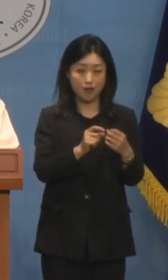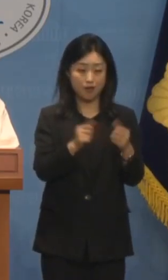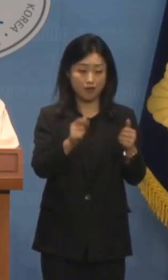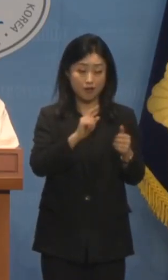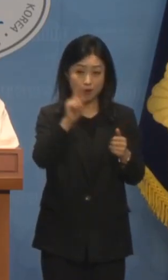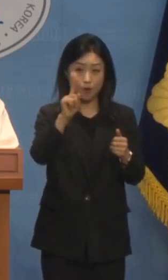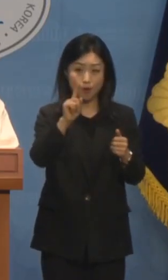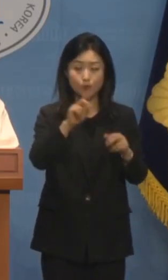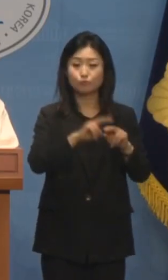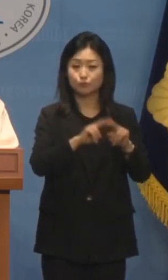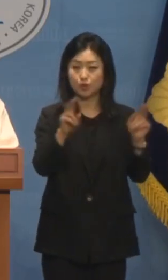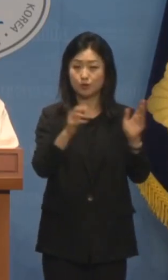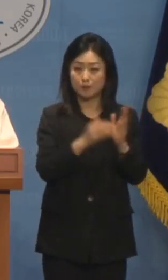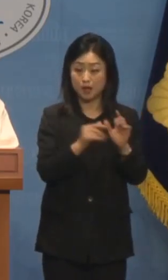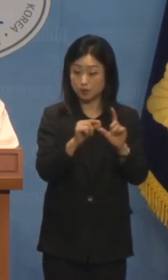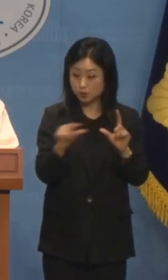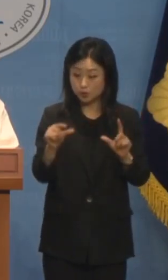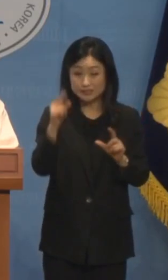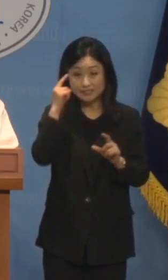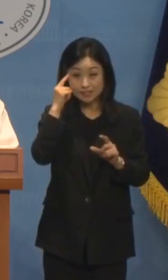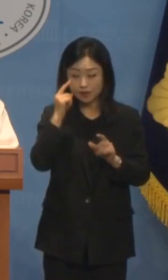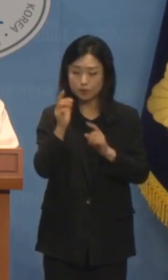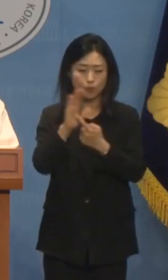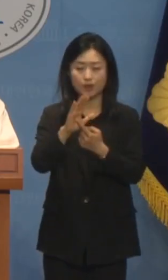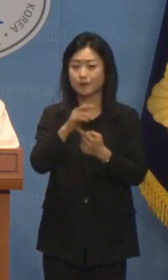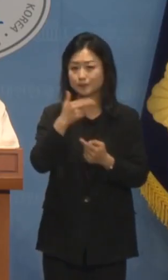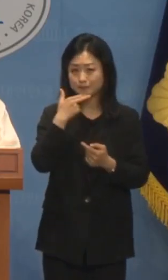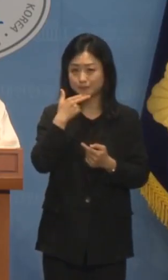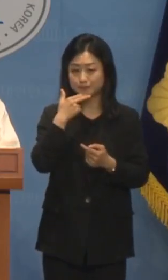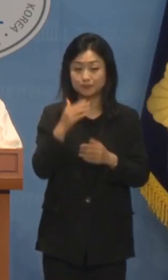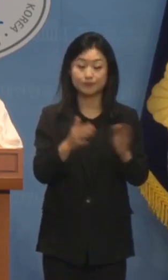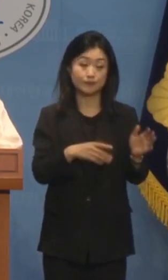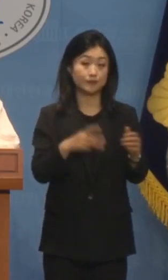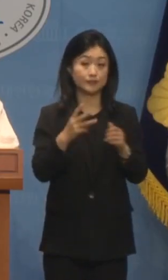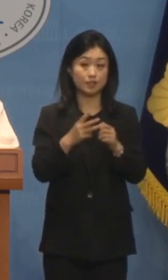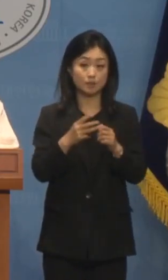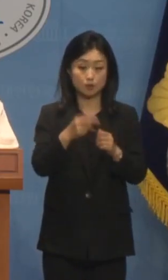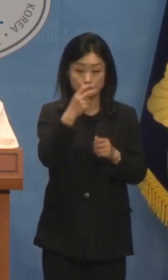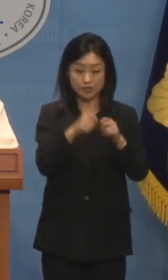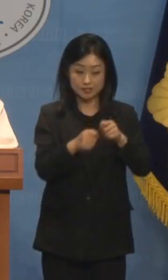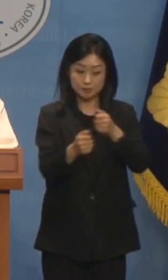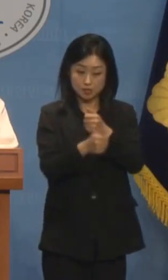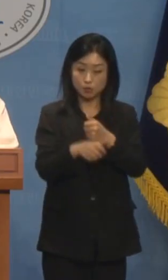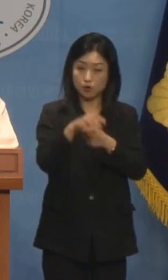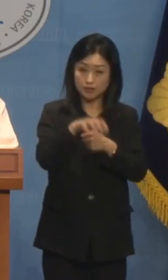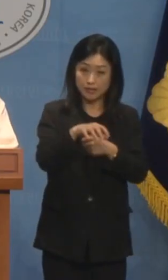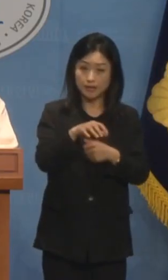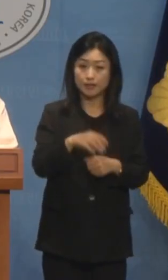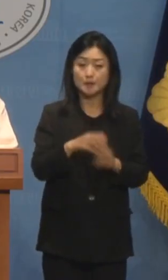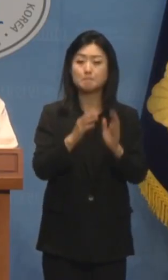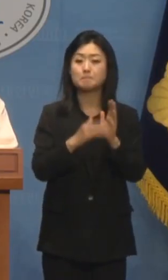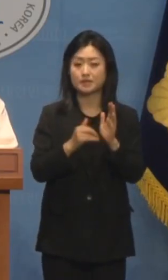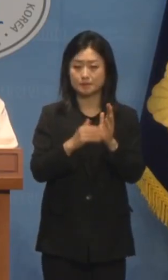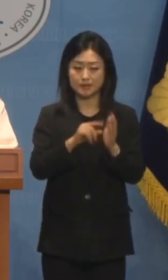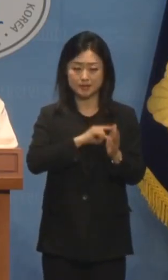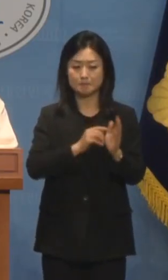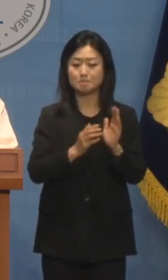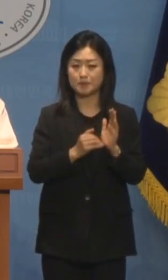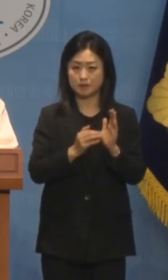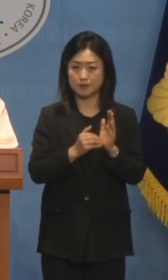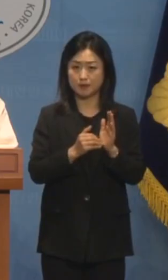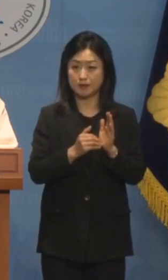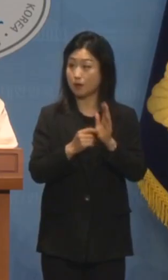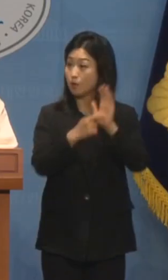발표하지 않았고 소수 의견이 있어도 공개하지 않았다. 셋째, 수사심의 자체를 철저하게 비공개로 진행해